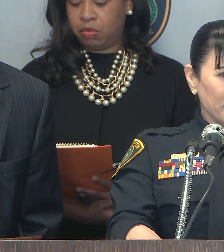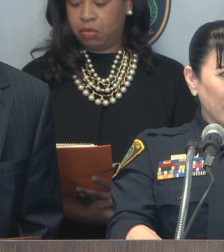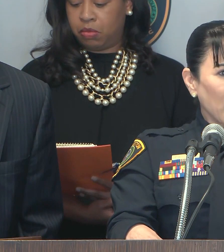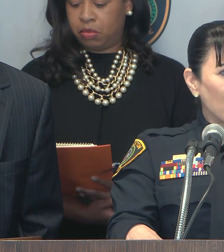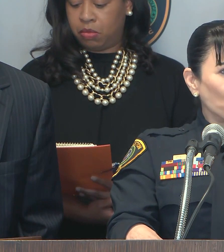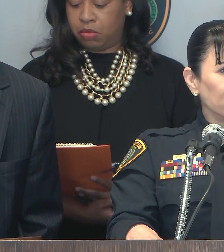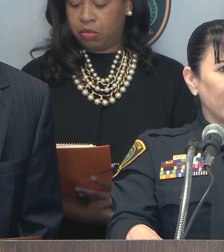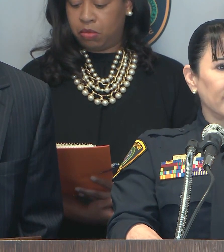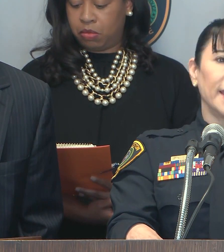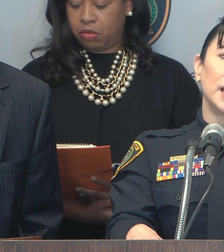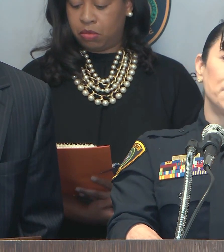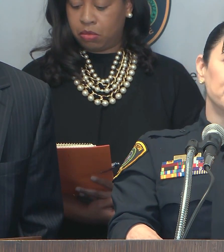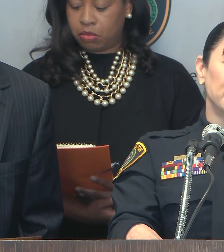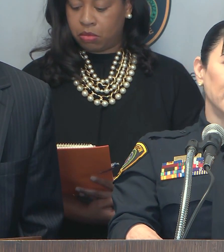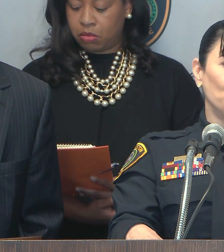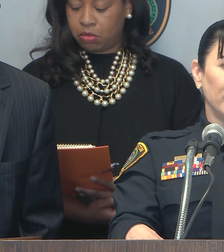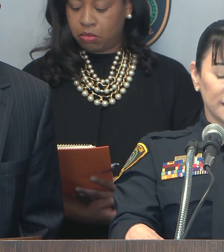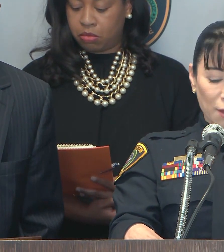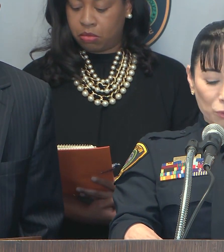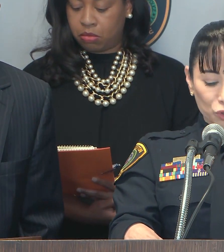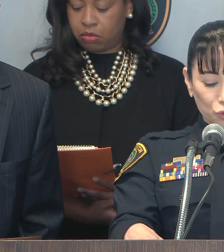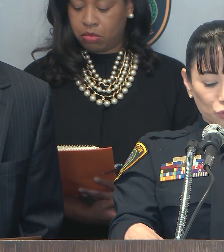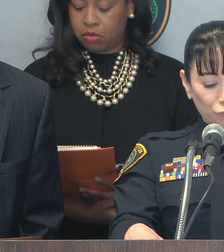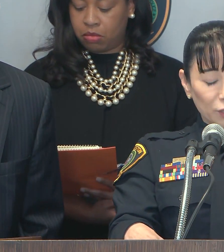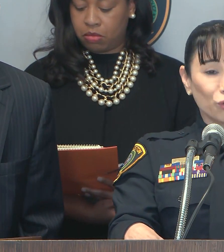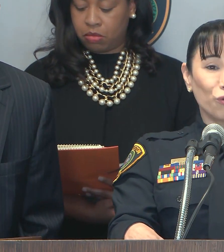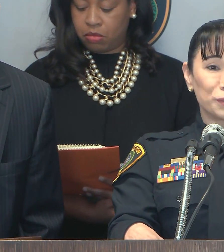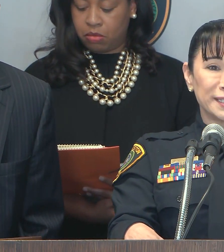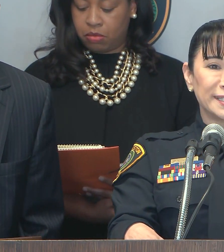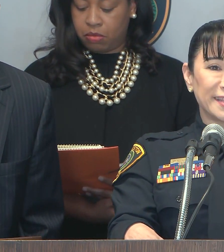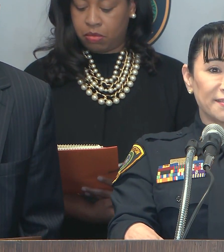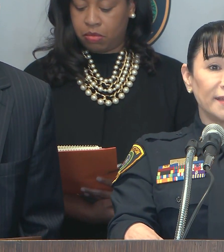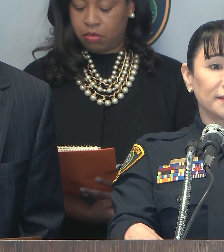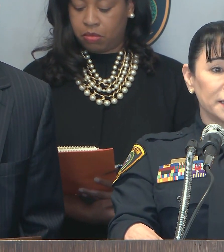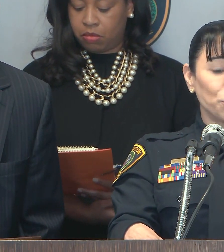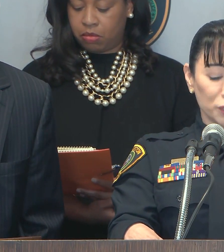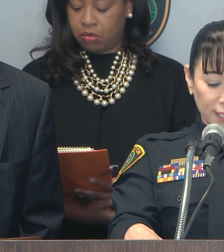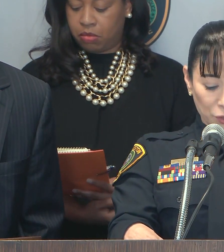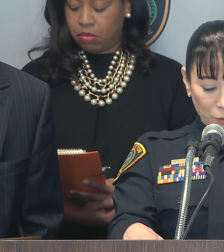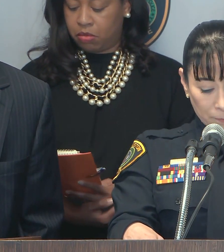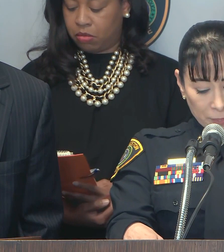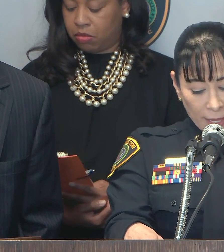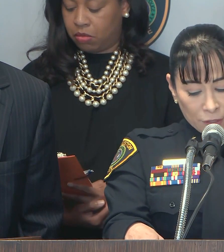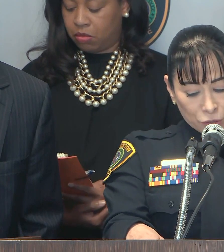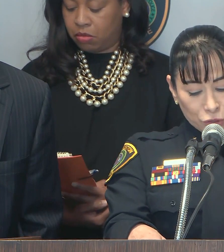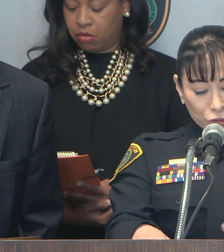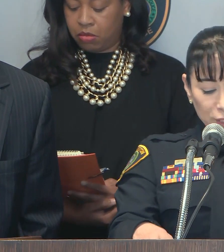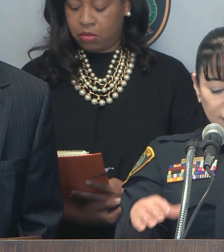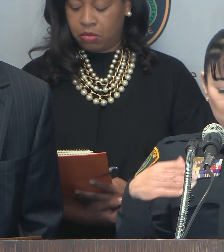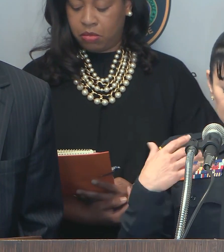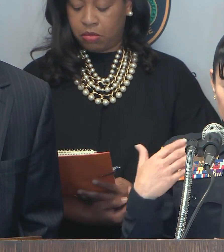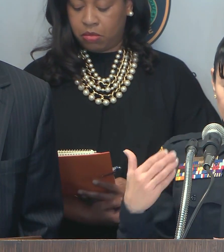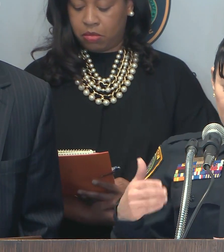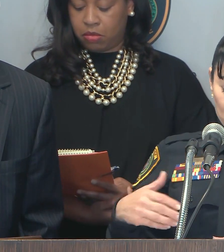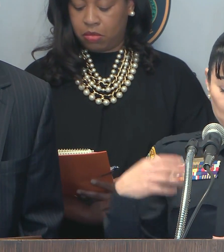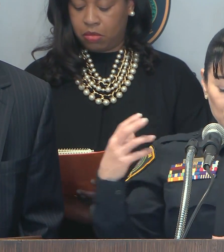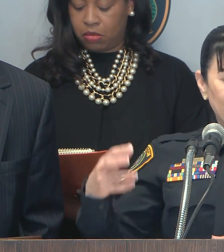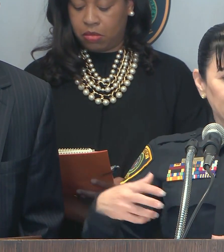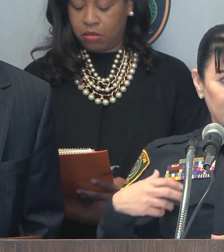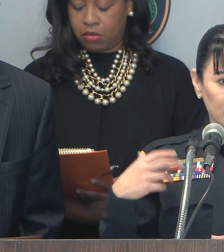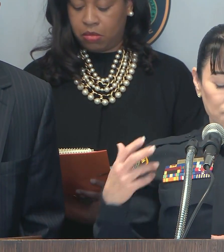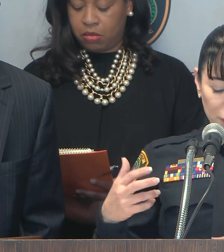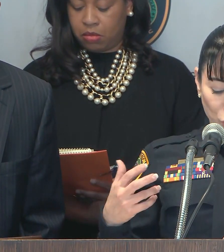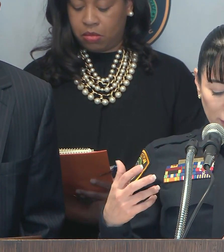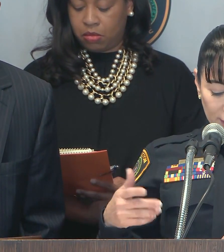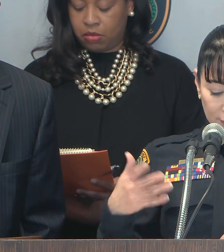que contar que el mes pasado estábamos subido con 73%. Nosotros estamos identificando